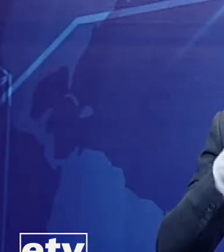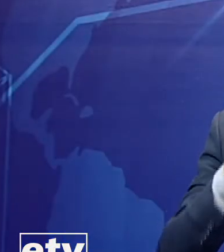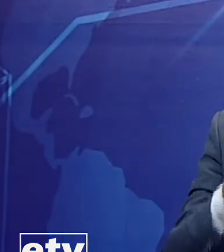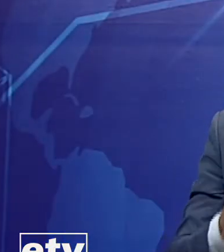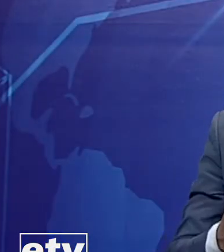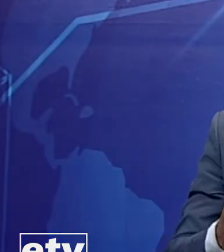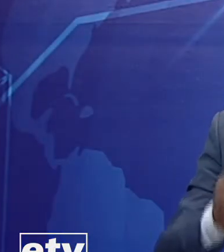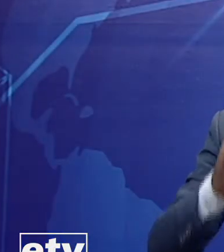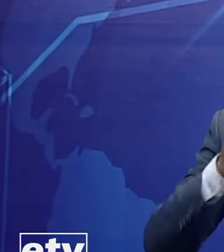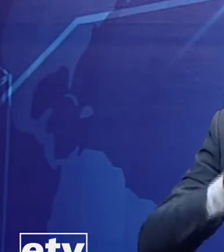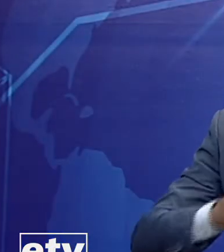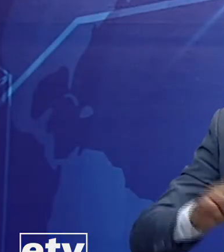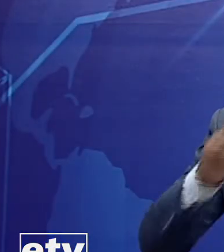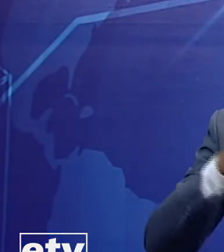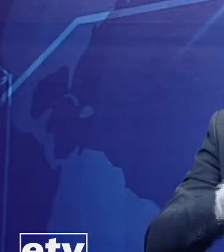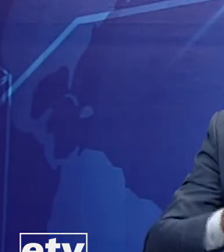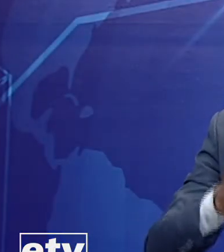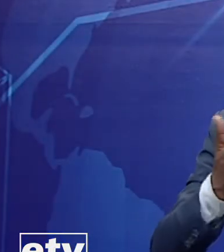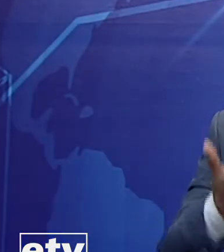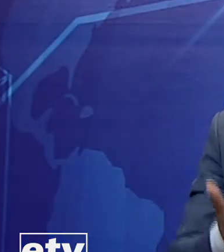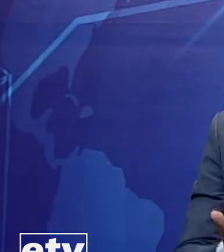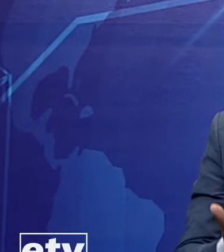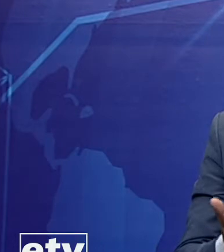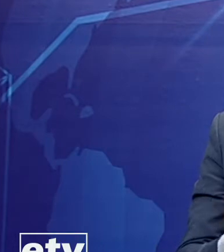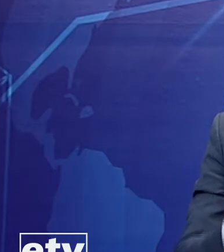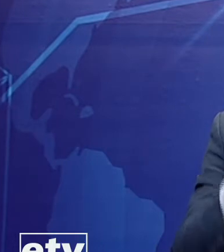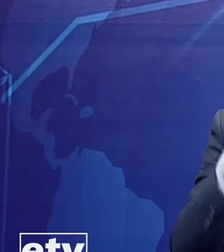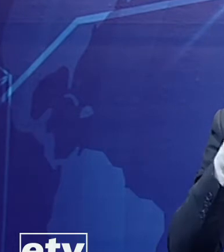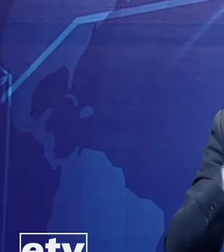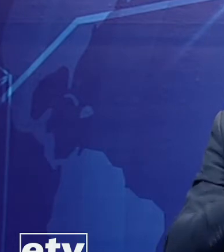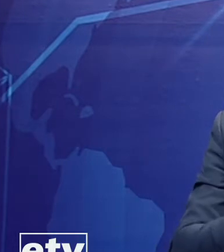ጤና ይስጥልን ተመልካቾቻችን፣ ዜና በምልክት ቋንቋ ቀርባሉ።